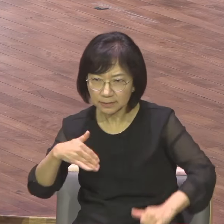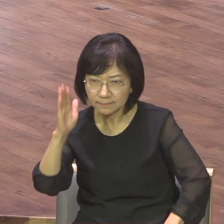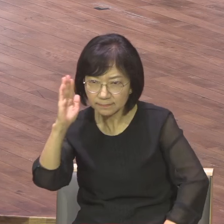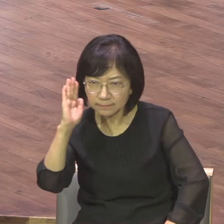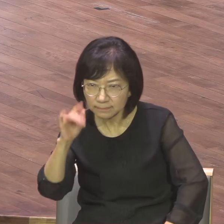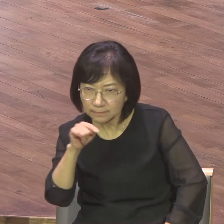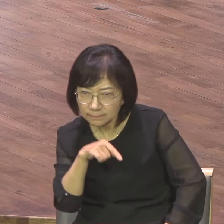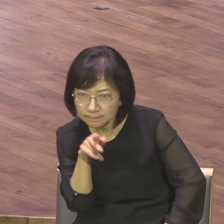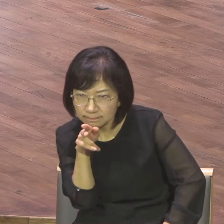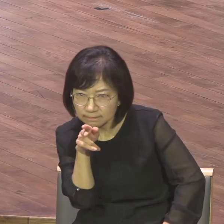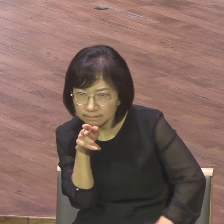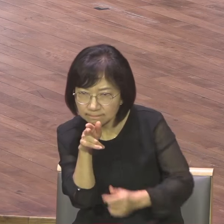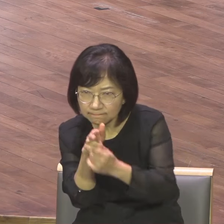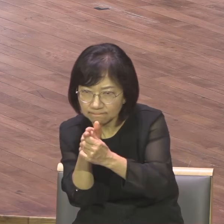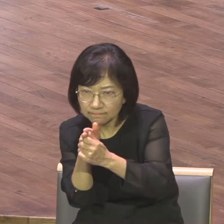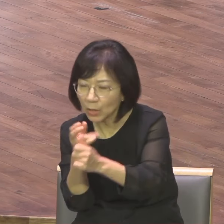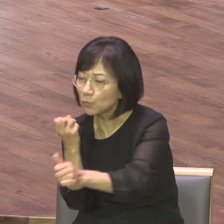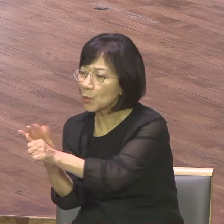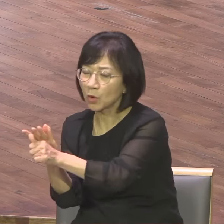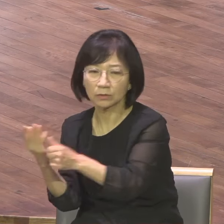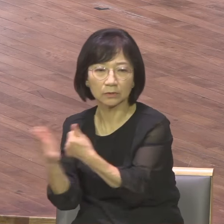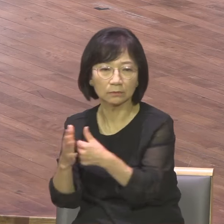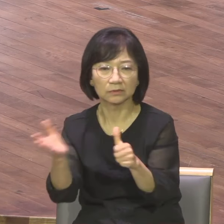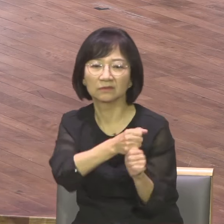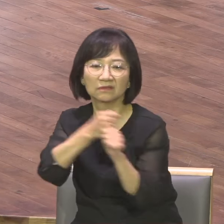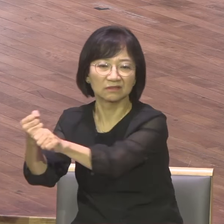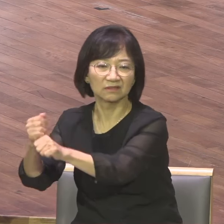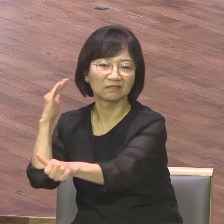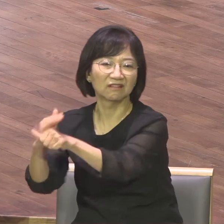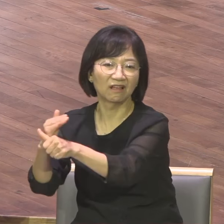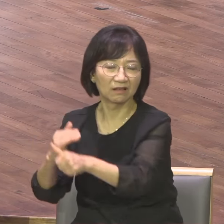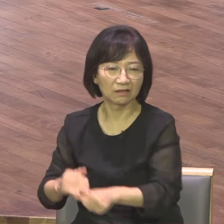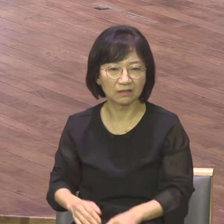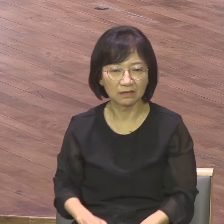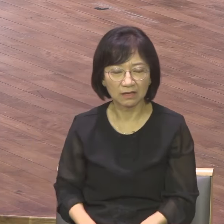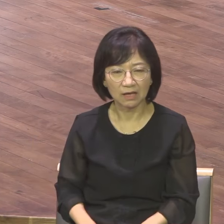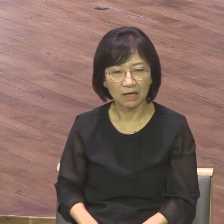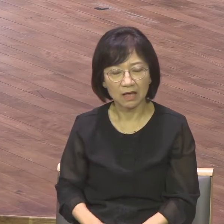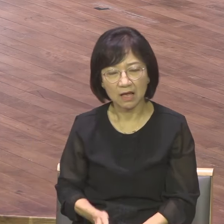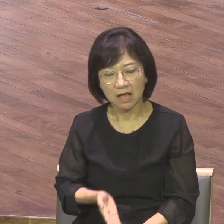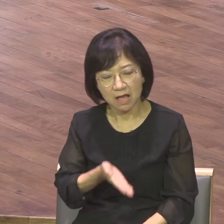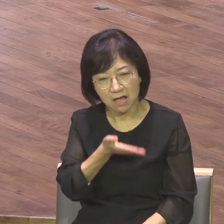다 쫓겨나는 거지. 지금 그러고 있어. 이번 주간, 지난 주간 일어난 사건인데 지금.